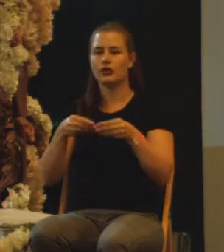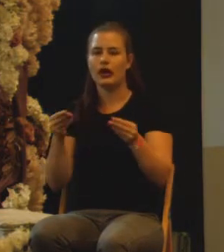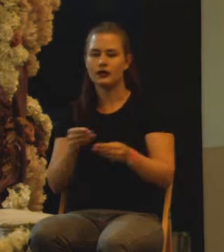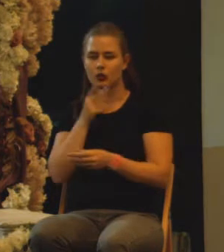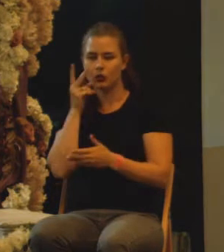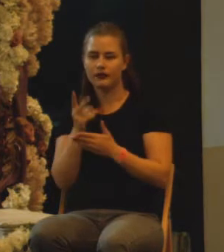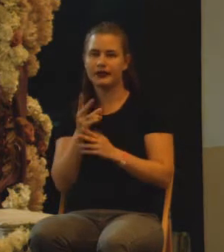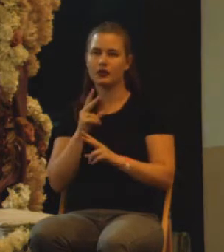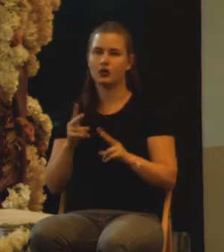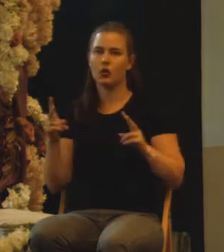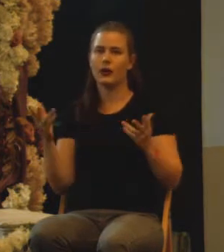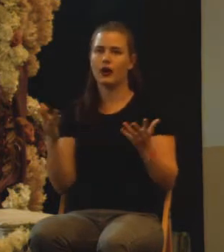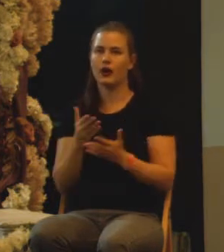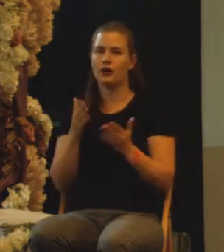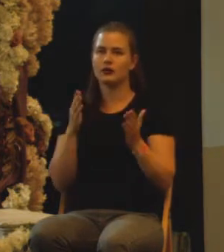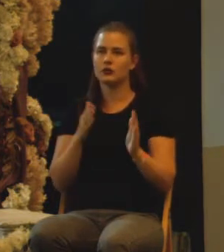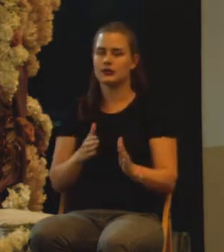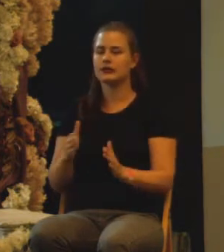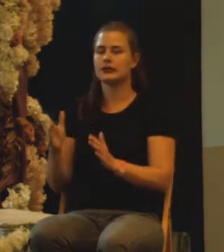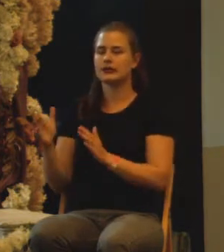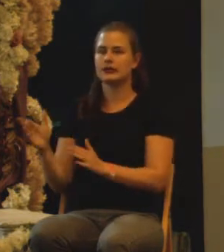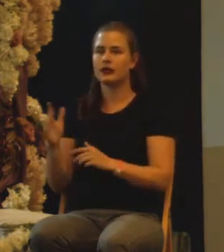кто-то какую-то систему,